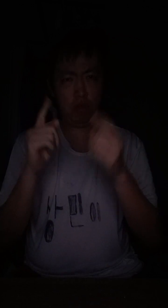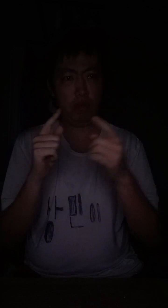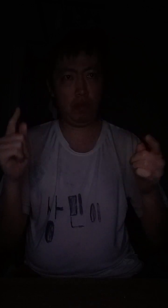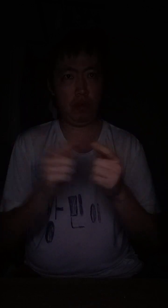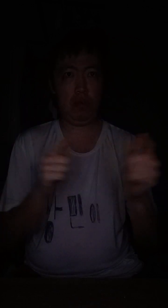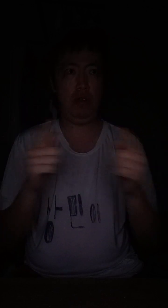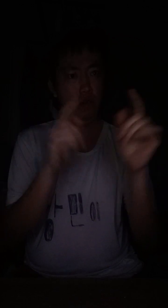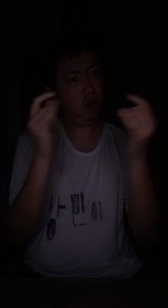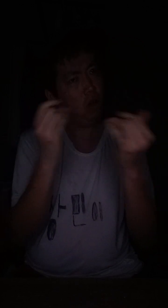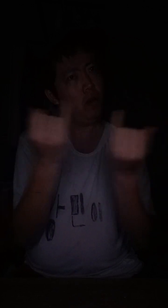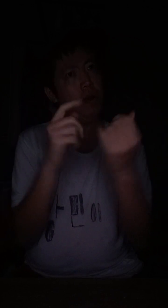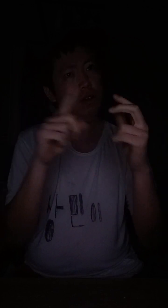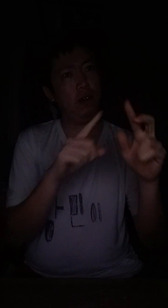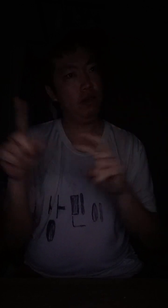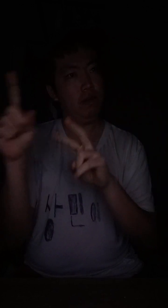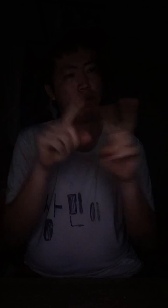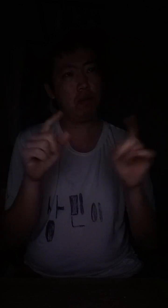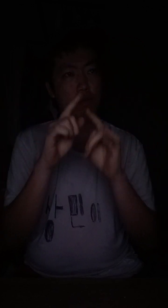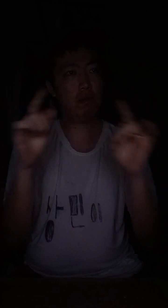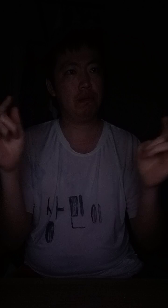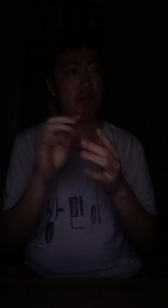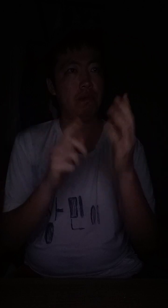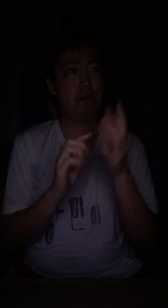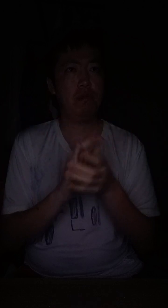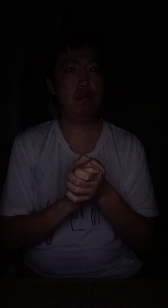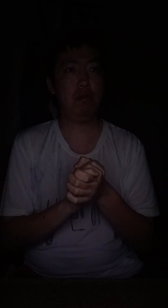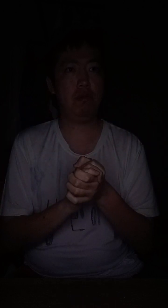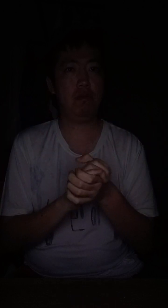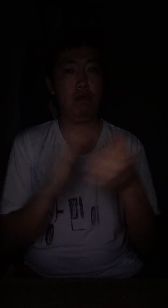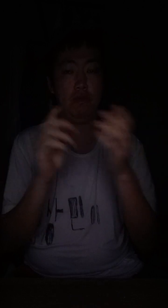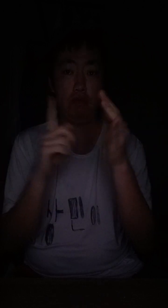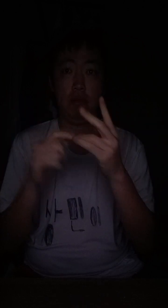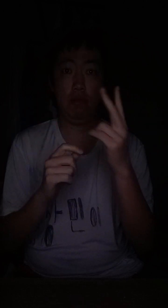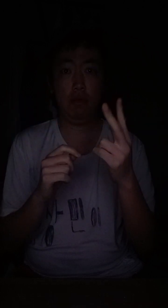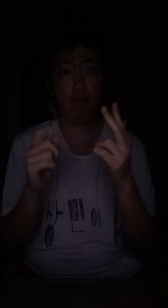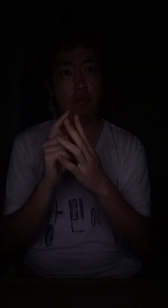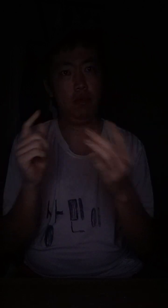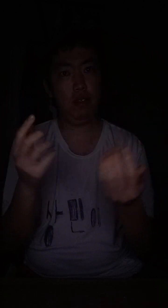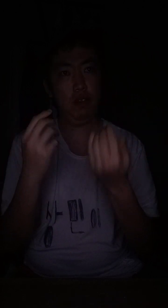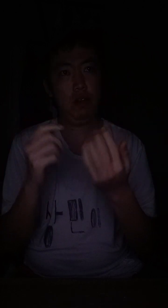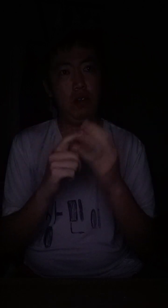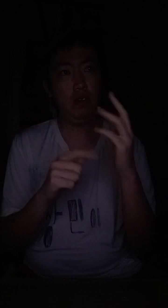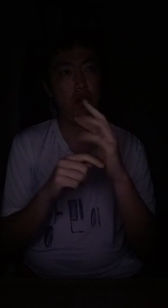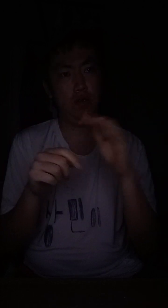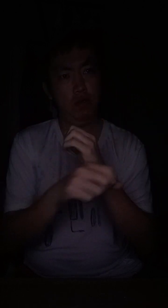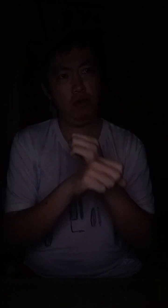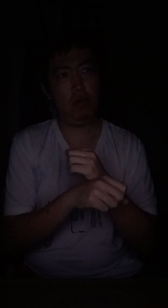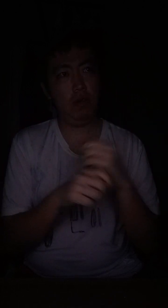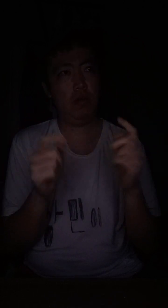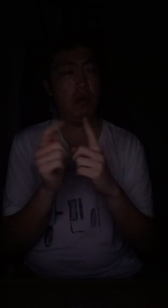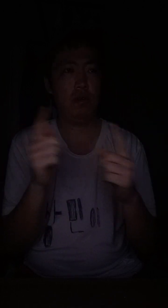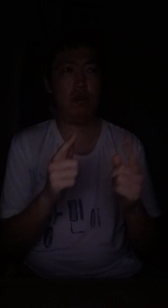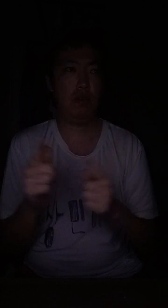문제에 대한 각종 치안 대책이 잇따르기도 했죠. 범인은 징역 30년형을 선고받고 수감 중이지만 그동안 우리